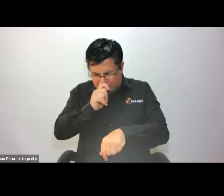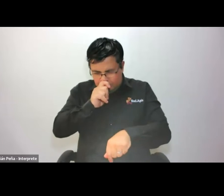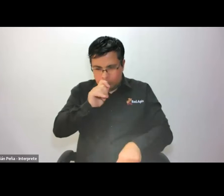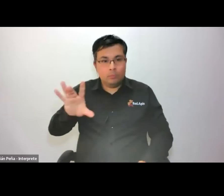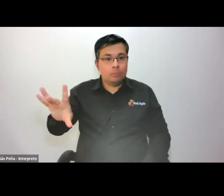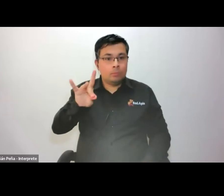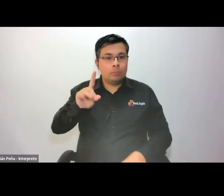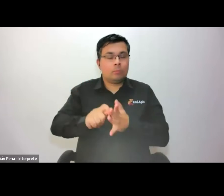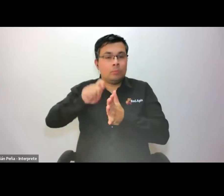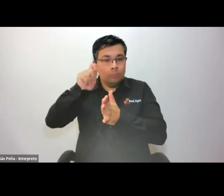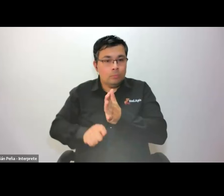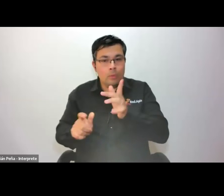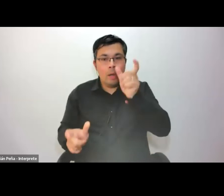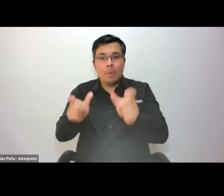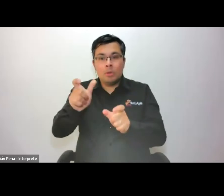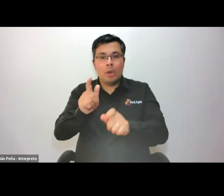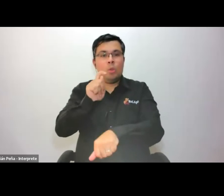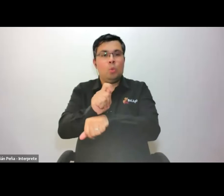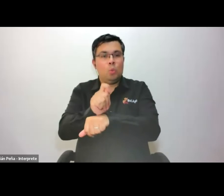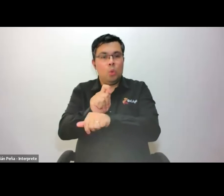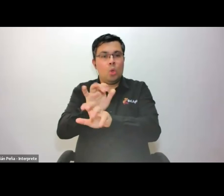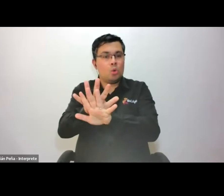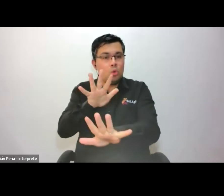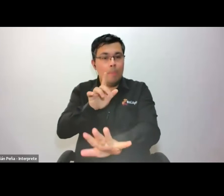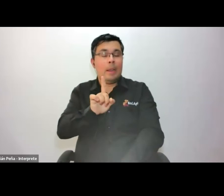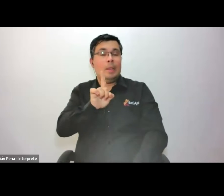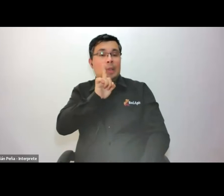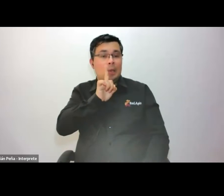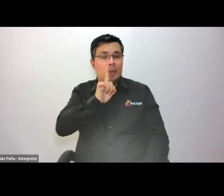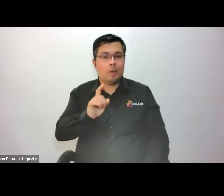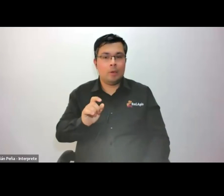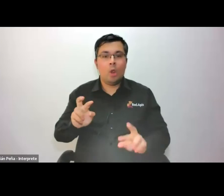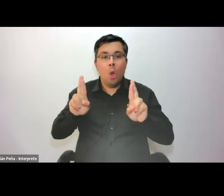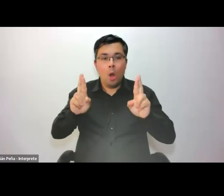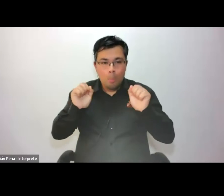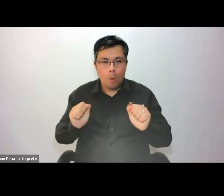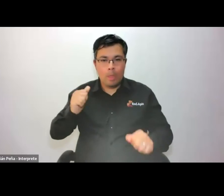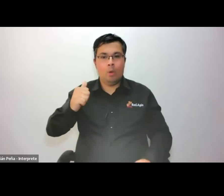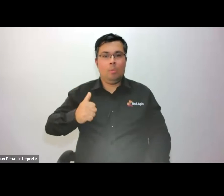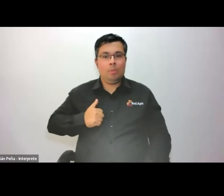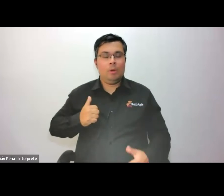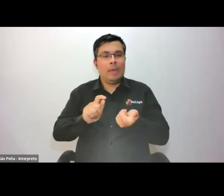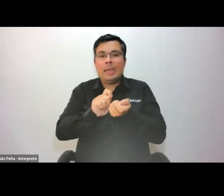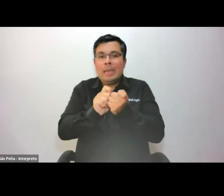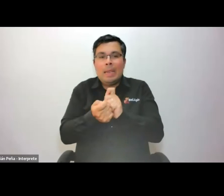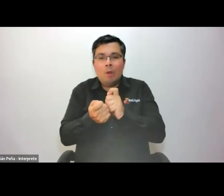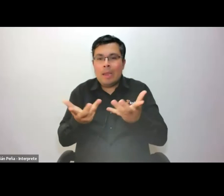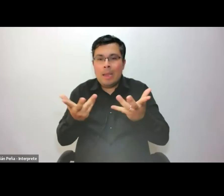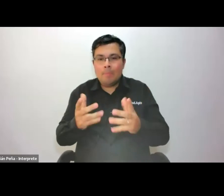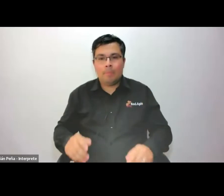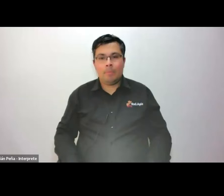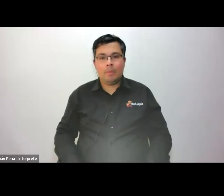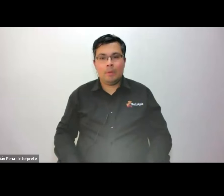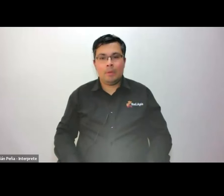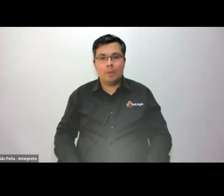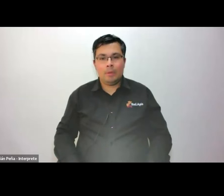educación. Lo que cambia es la nomenclatura y el sentido pedagógico de ese asistente, porque no es